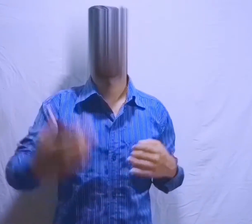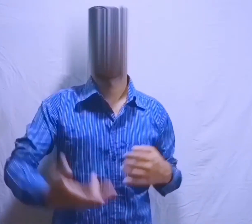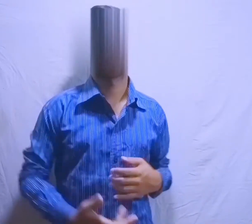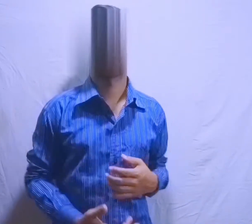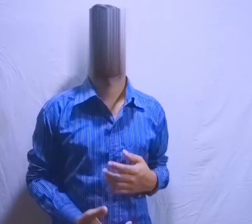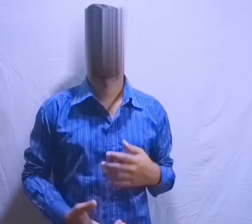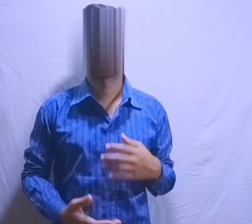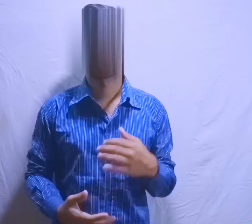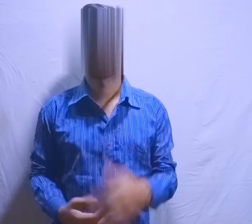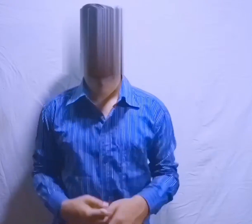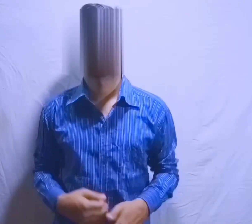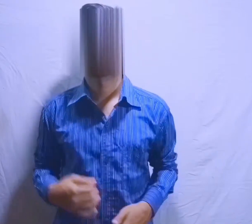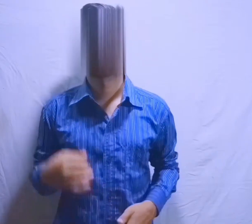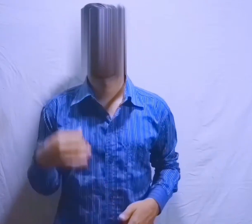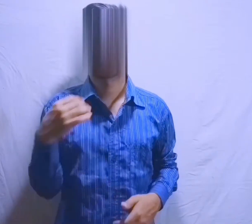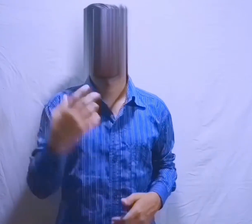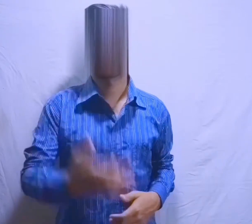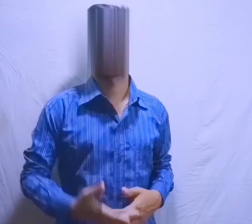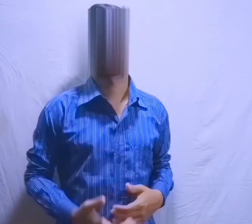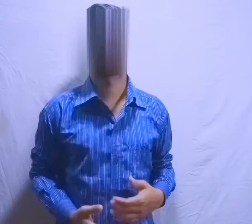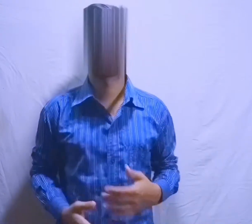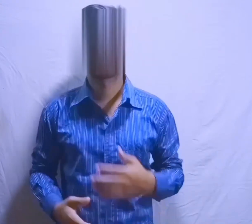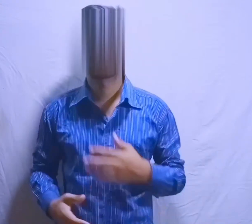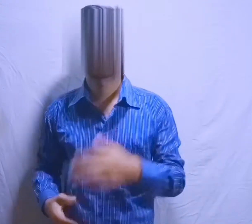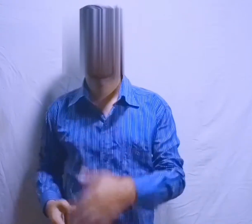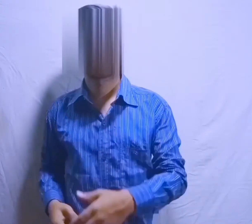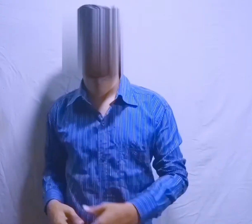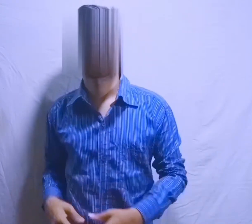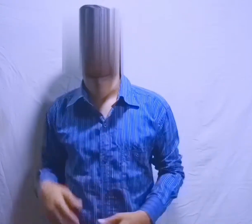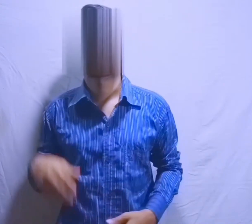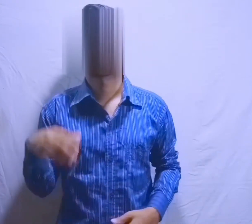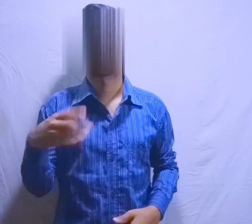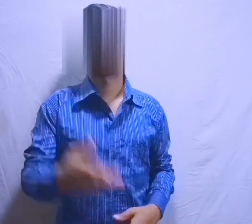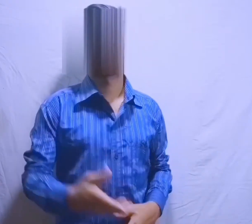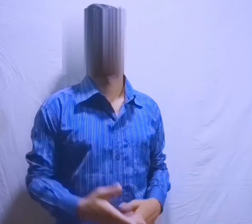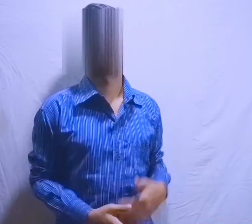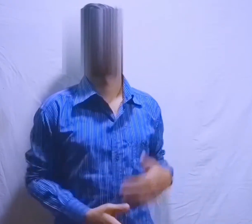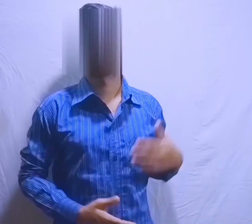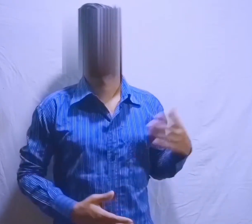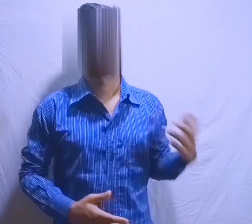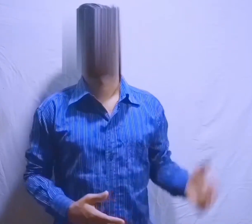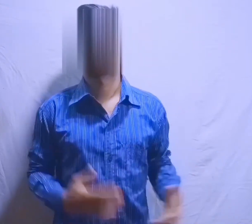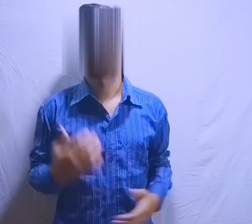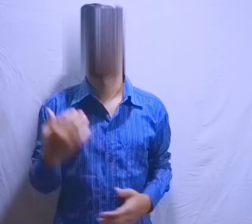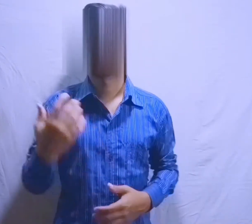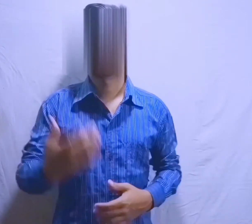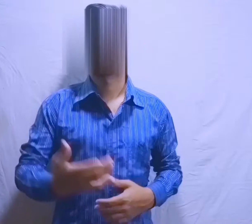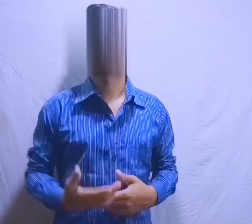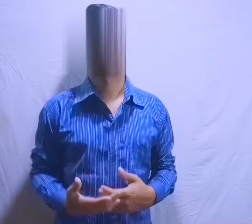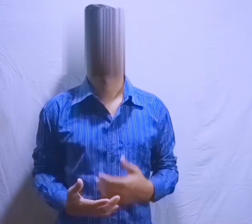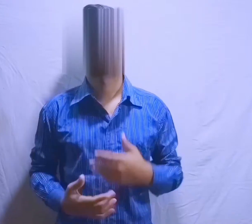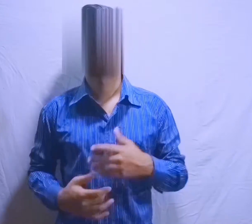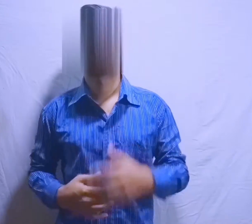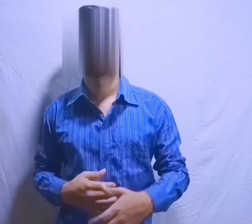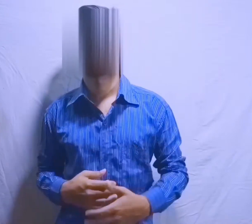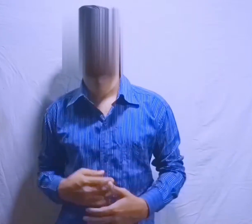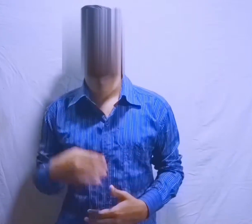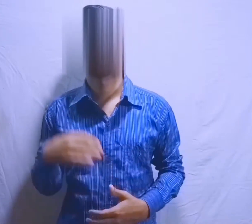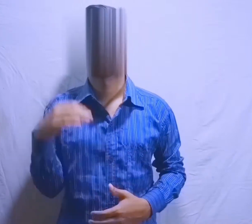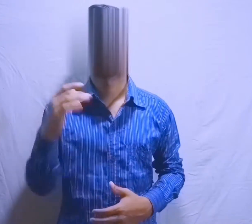অনায়াসে। সাধারণ উপাদান দিয়ে এমন এক পানীয় তৈরি করা যায় যা খেলে মাত্র 10 দিনে কমে যাওয়ার পেটের